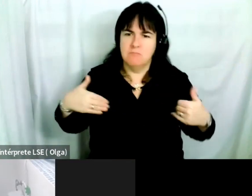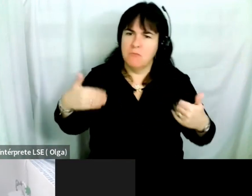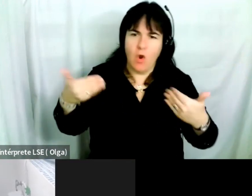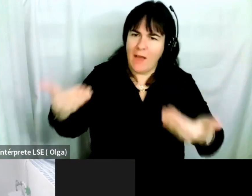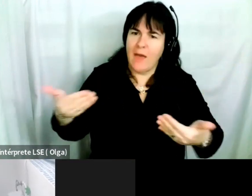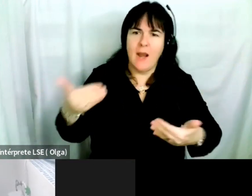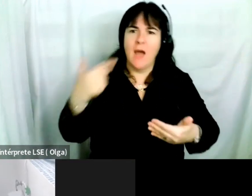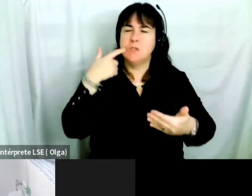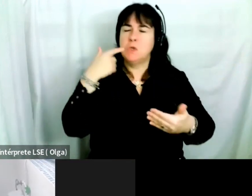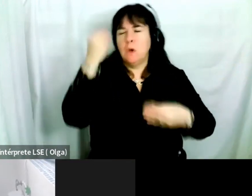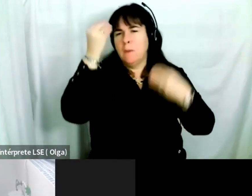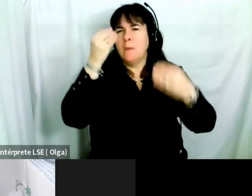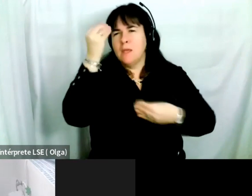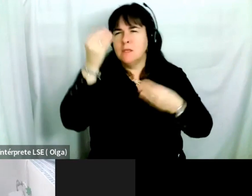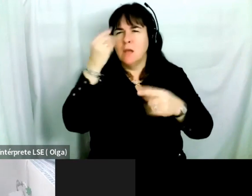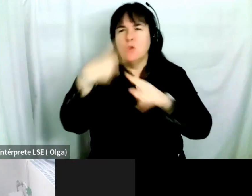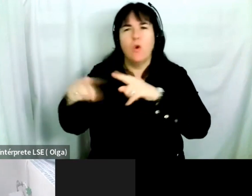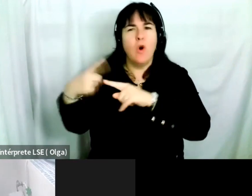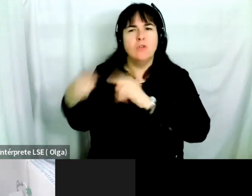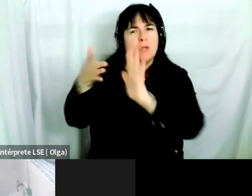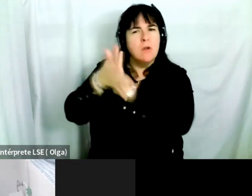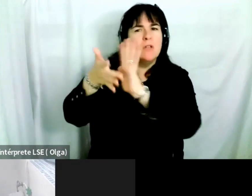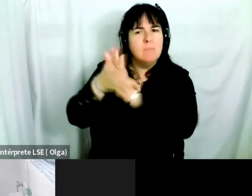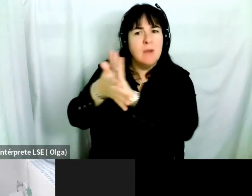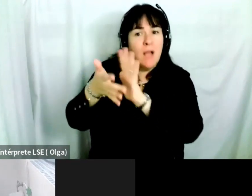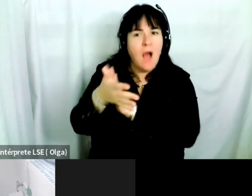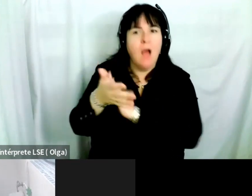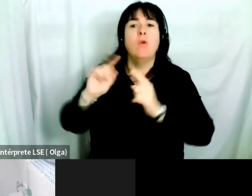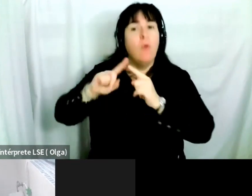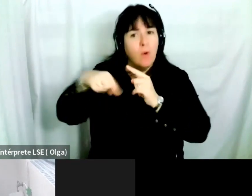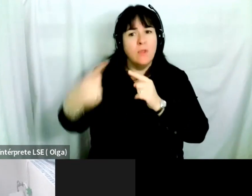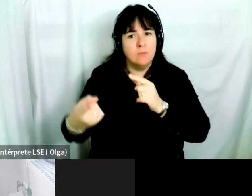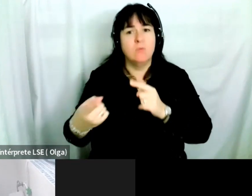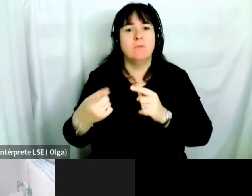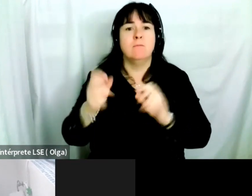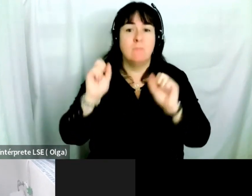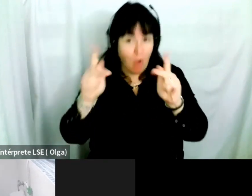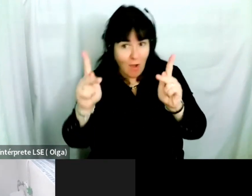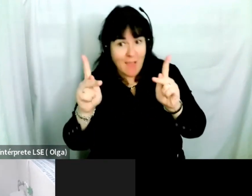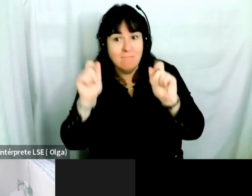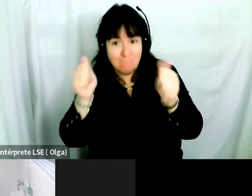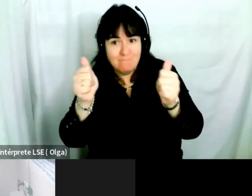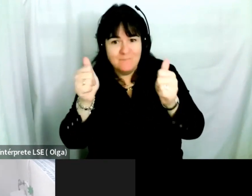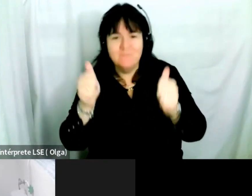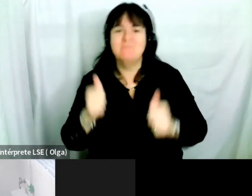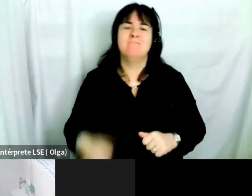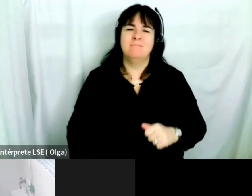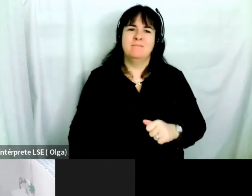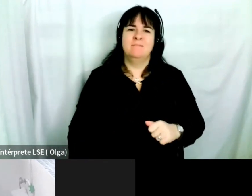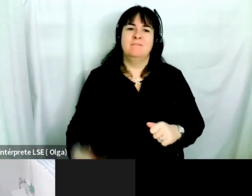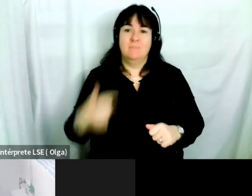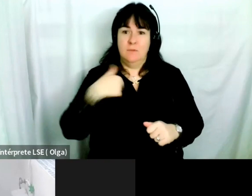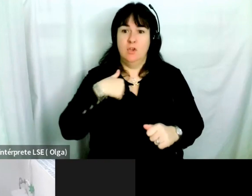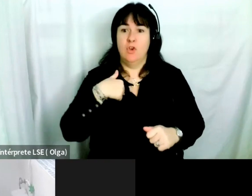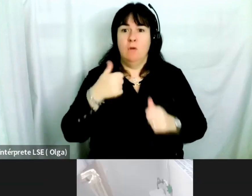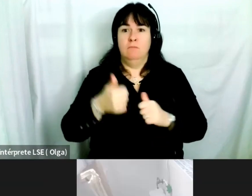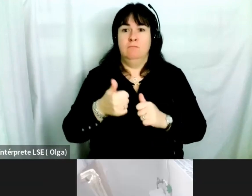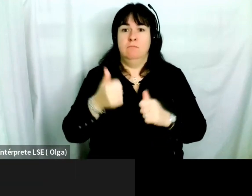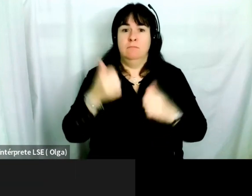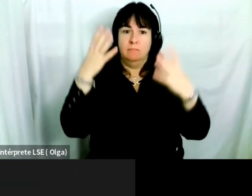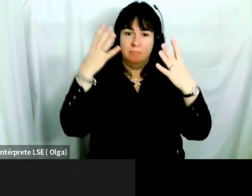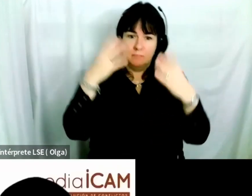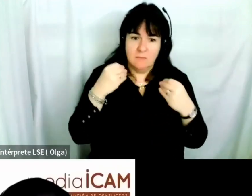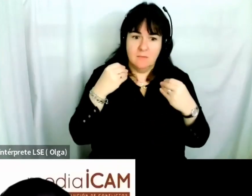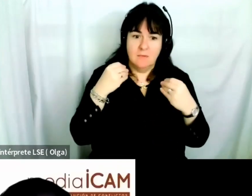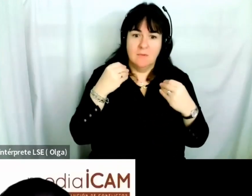os vayan surgiendo respecto a lo que yo haya dicho o lo que podamos decir a continuación. ¿Vale? Pues nada, yo ya me retiro